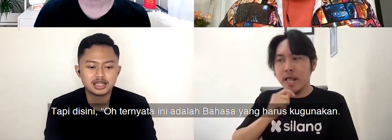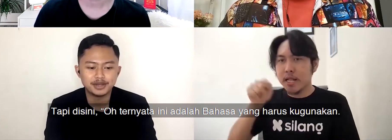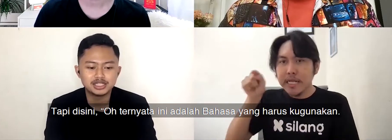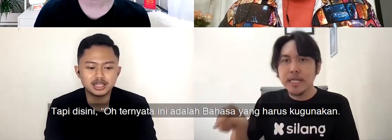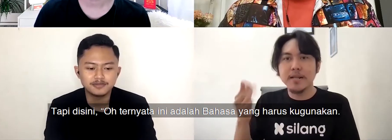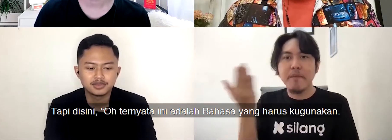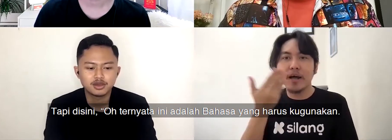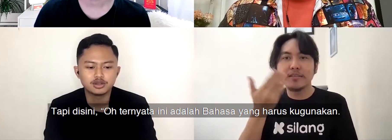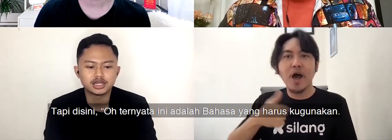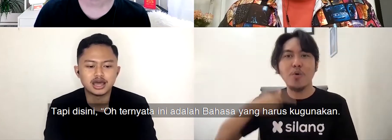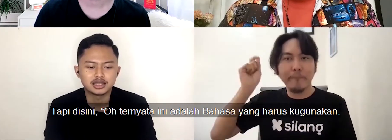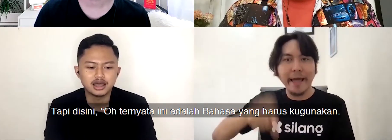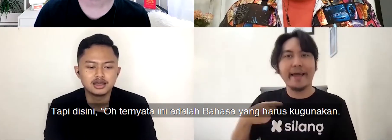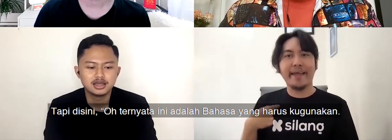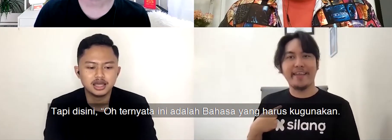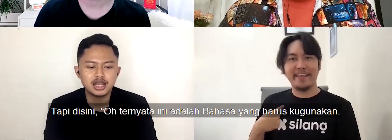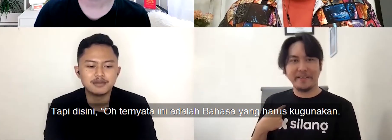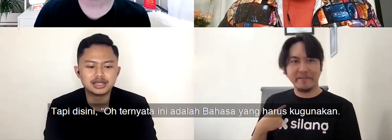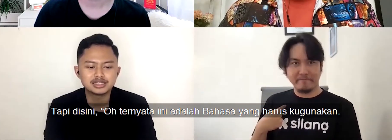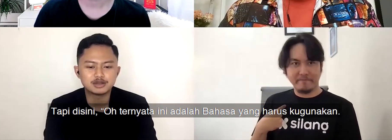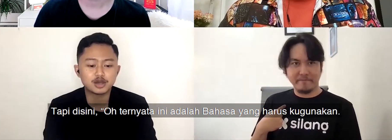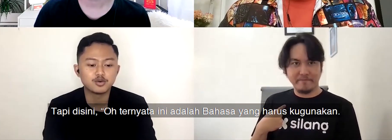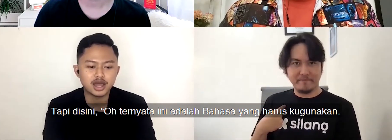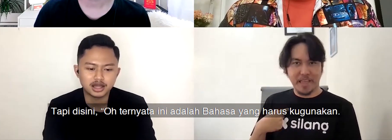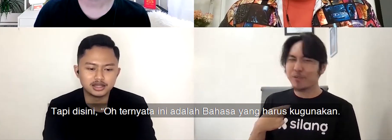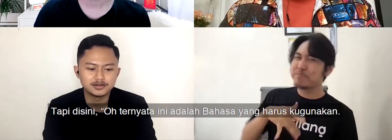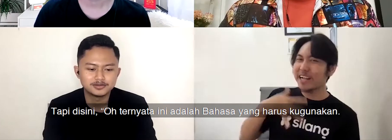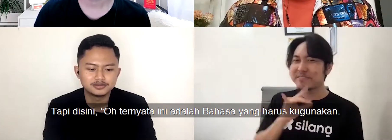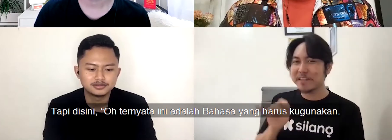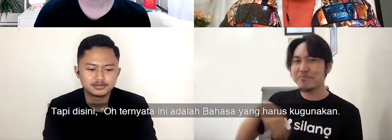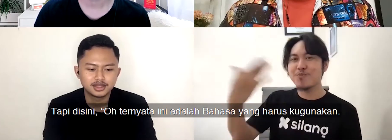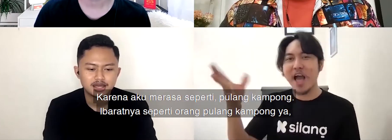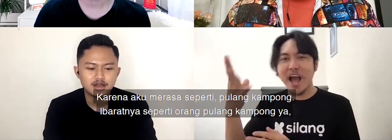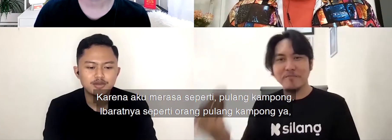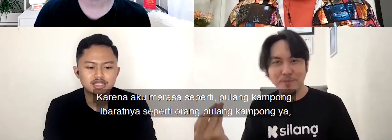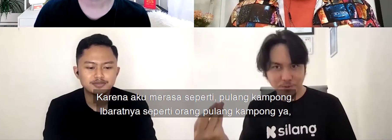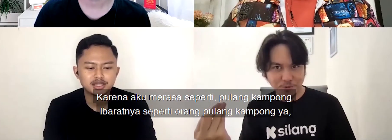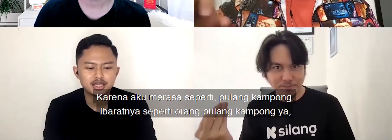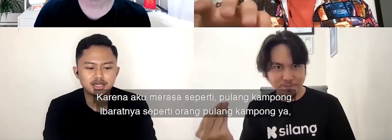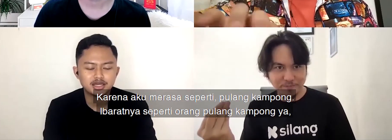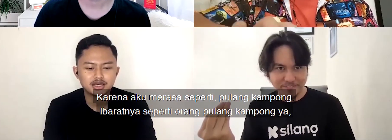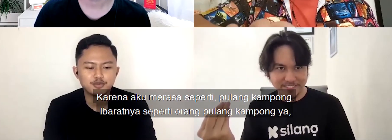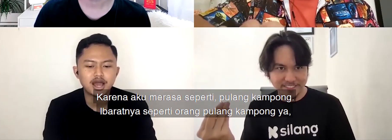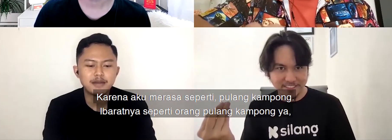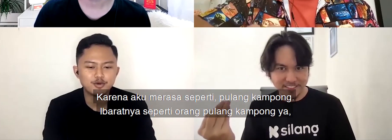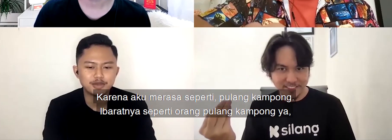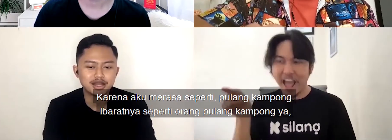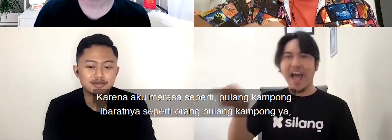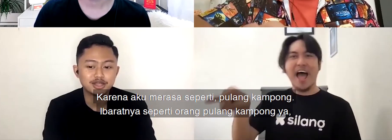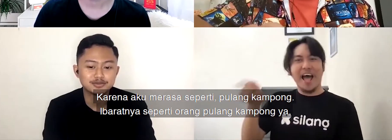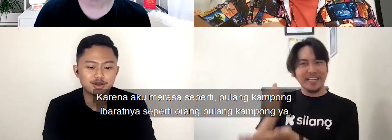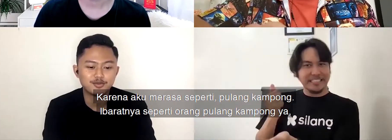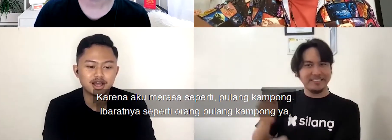tapi di sini Oh ternyata aku gunakan karena aku merasa seperti pulang